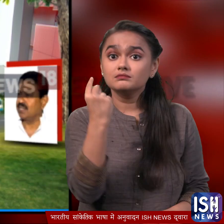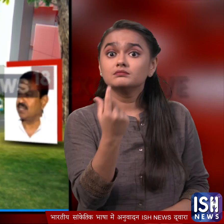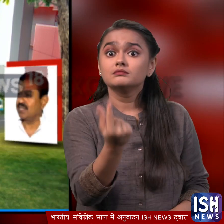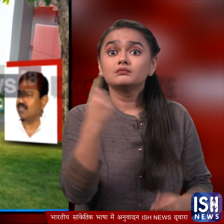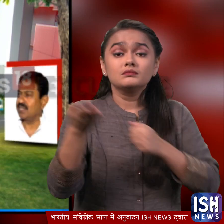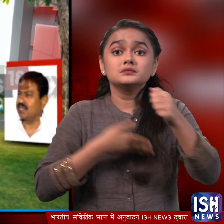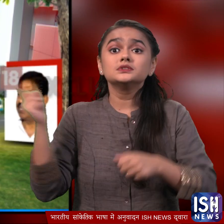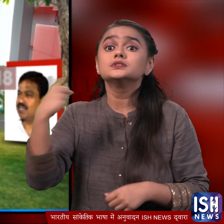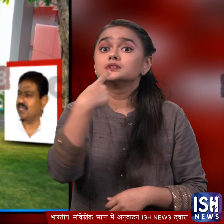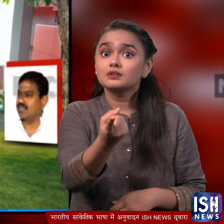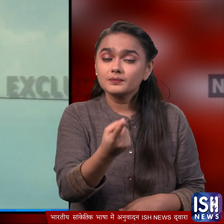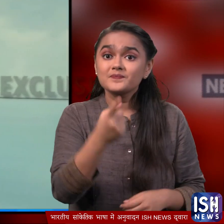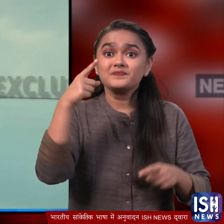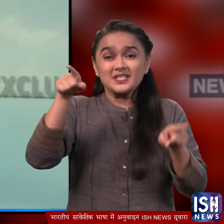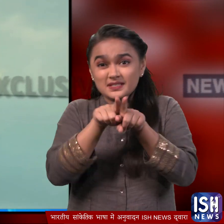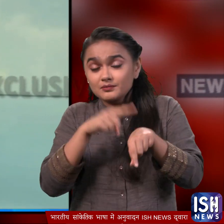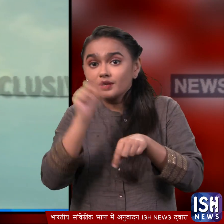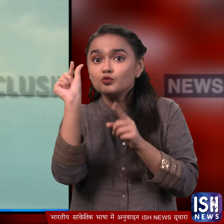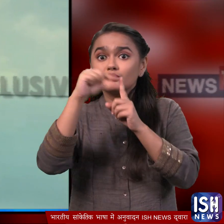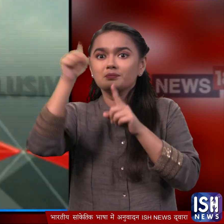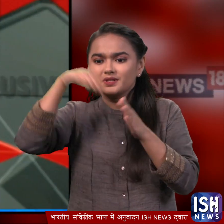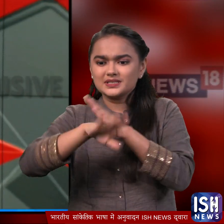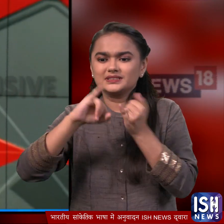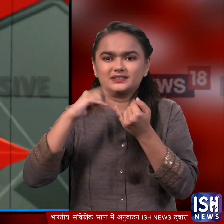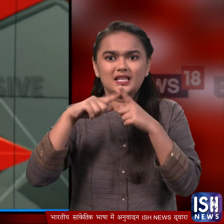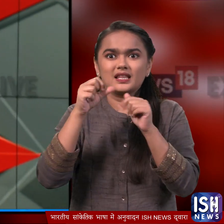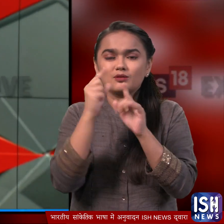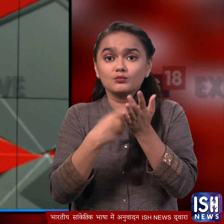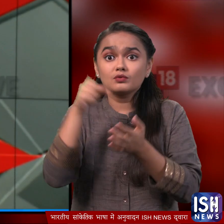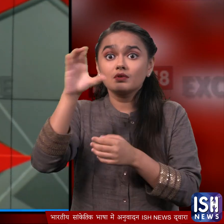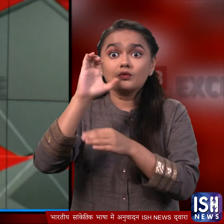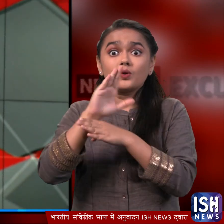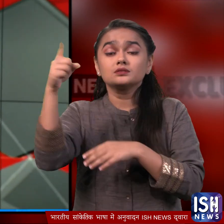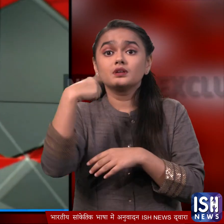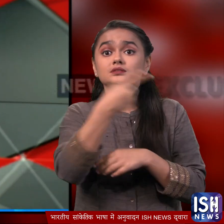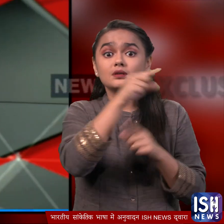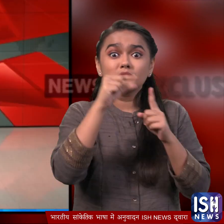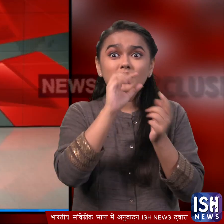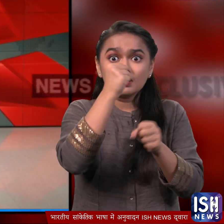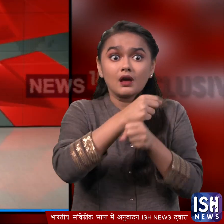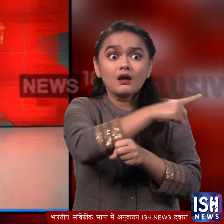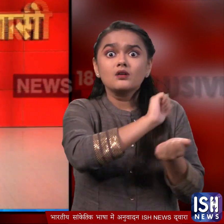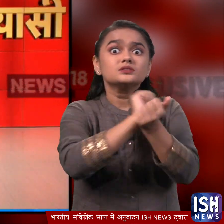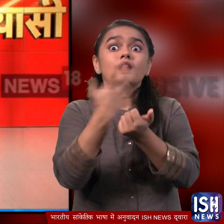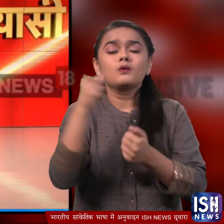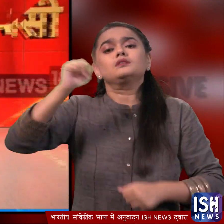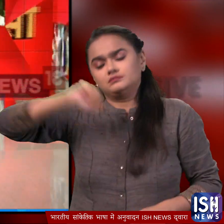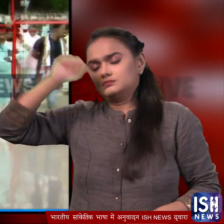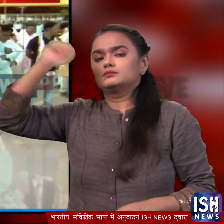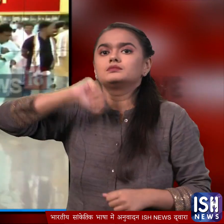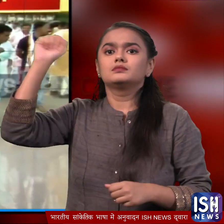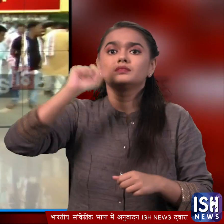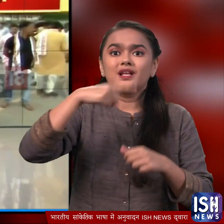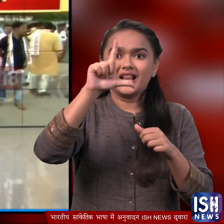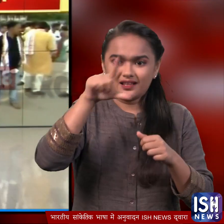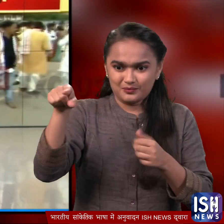हैं। तो उधर उत्तर प्रदेश के सीतापुर में कांग्रेस कार्यकर्ताओं ने प्रियंका गांधी की गिरफ्तारी के विरोध में धरना दिया। लखीमपुर खीरी